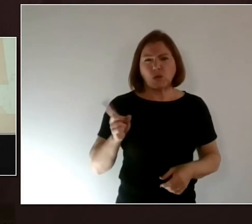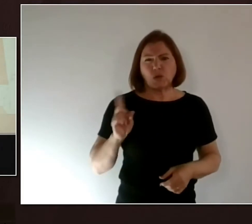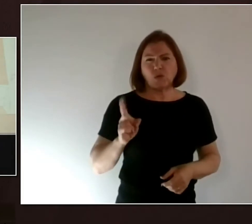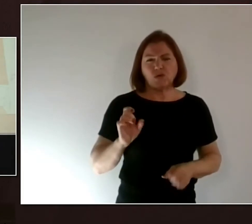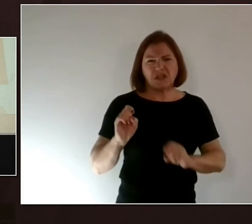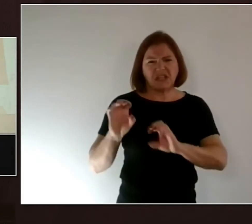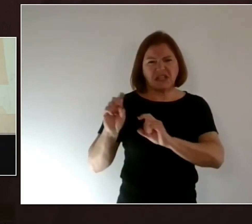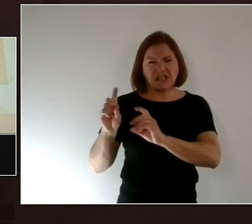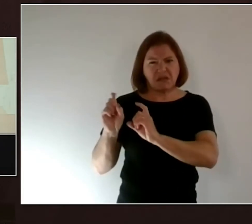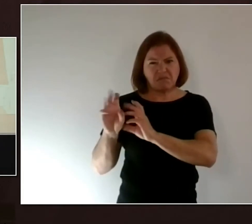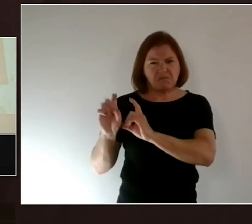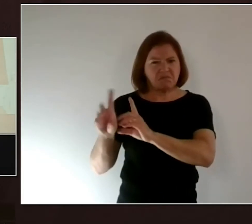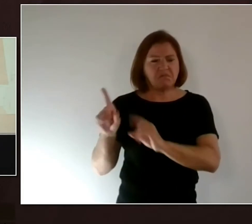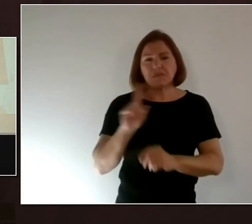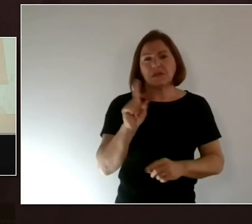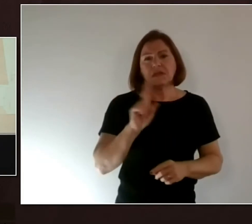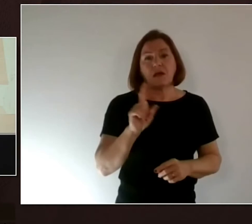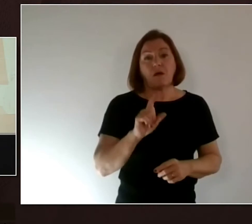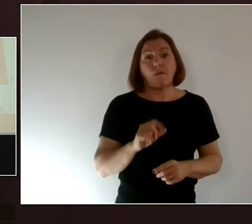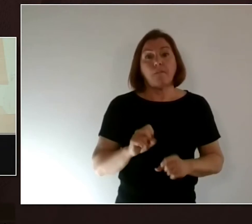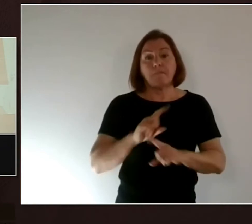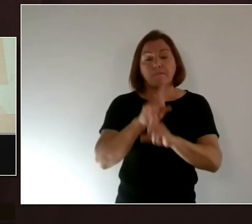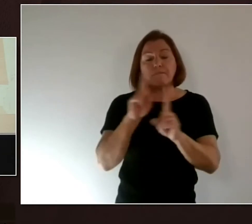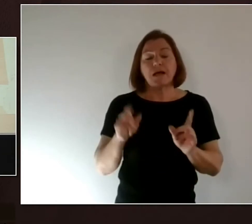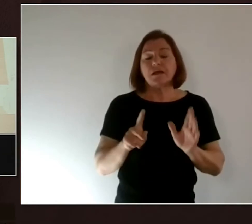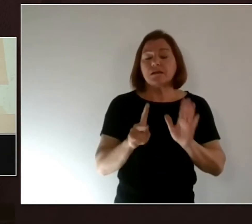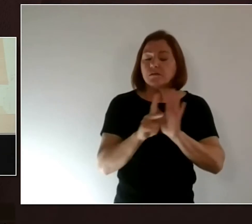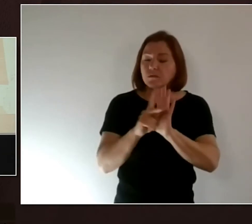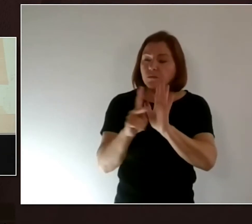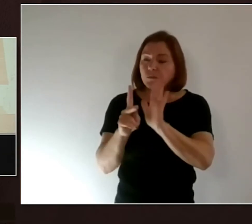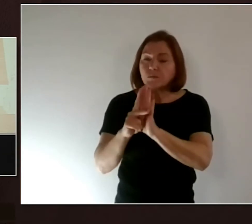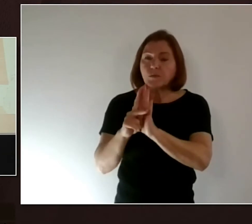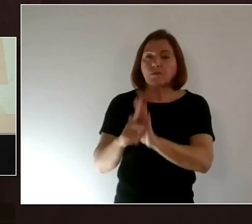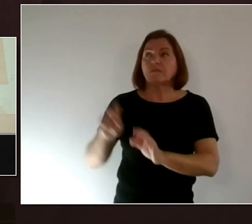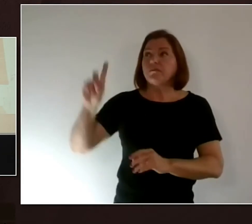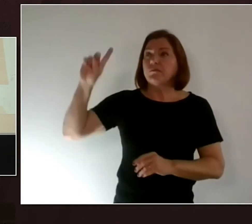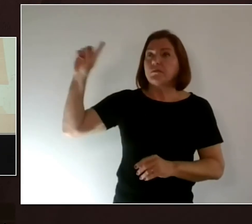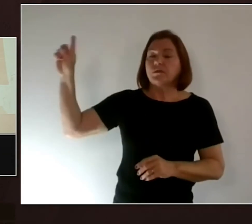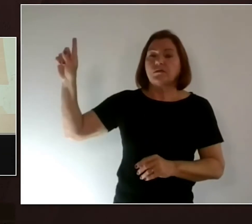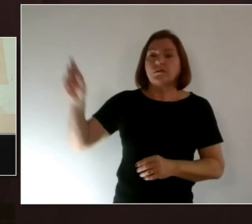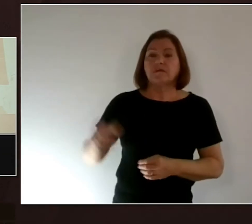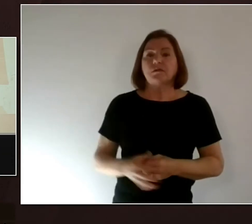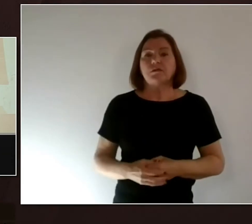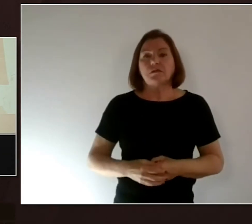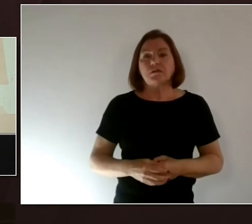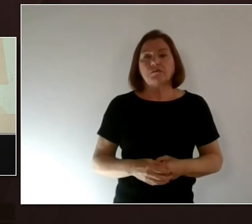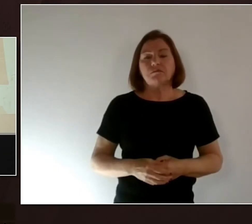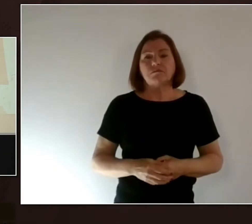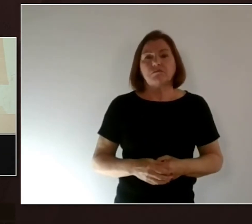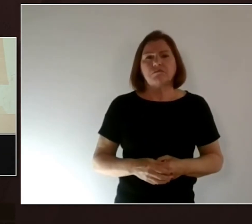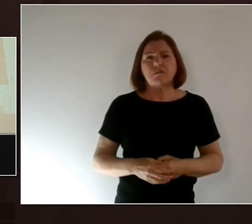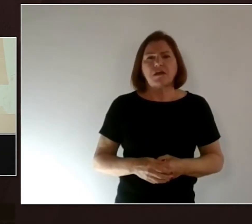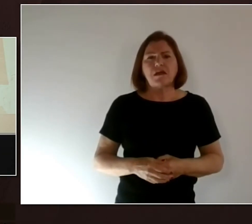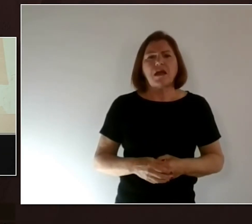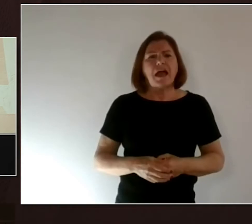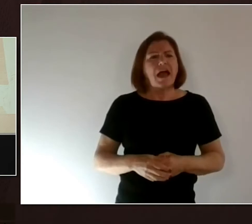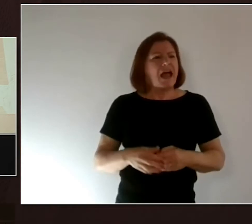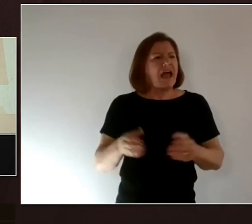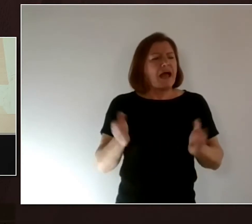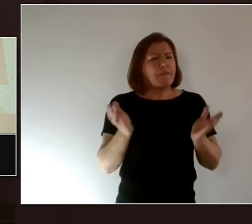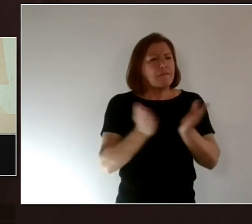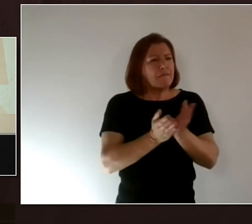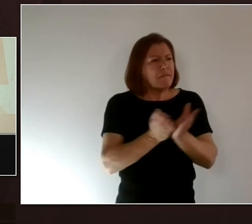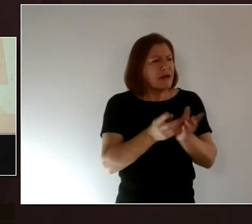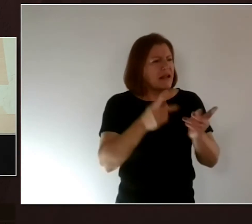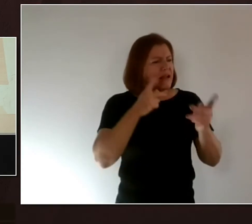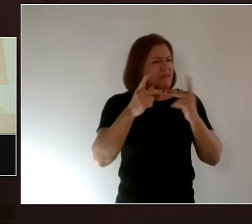evangelho ainda está encoberto, é para os que se perdem, que está encoberto. Irmãos, esses são